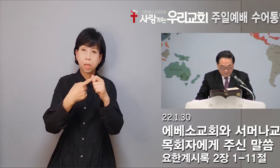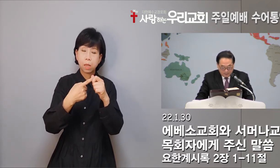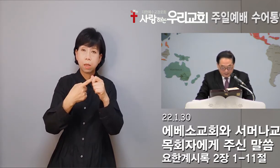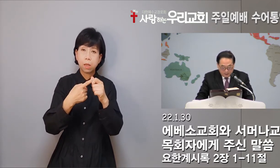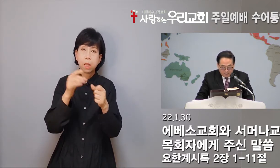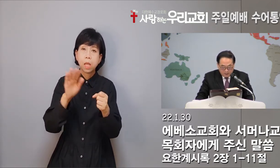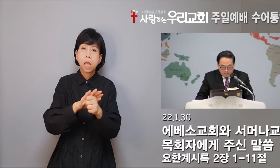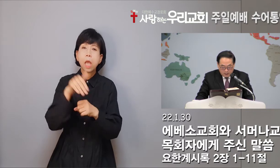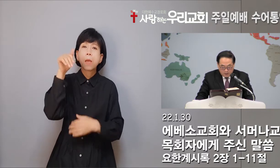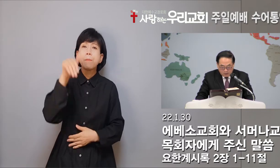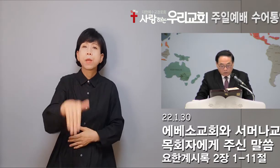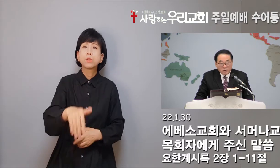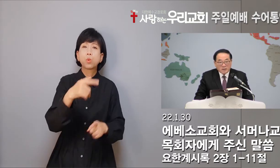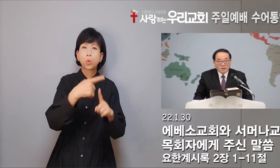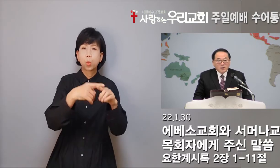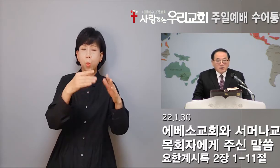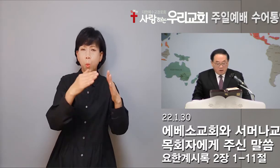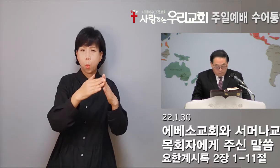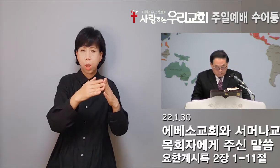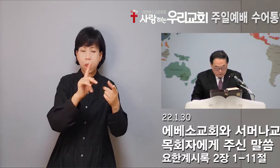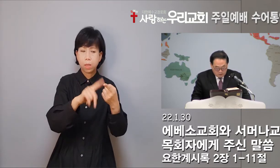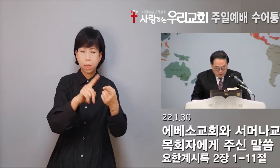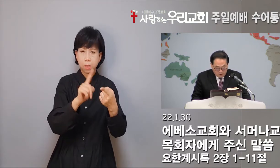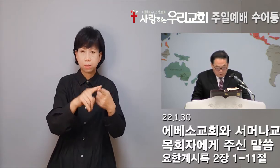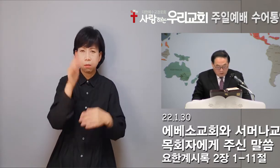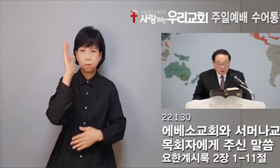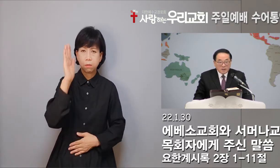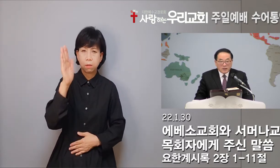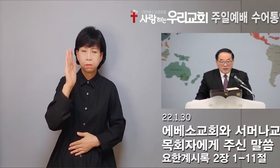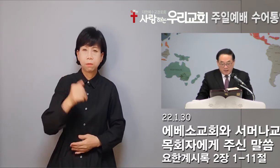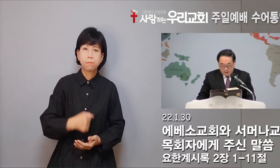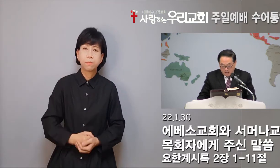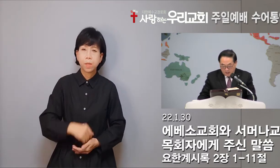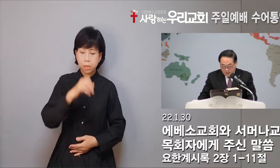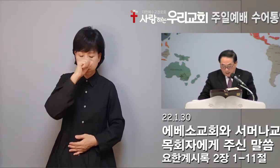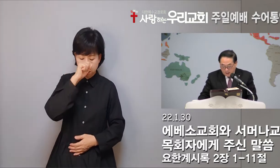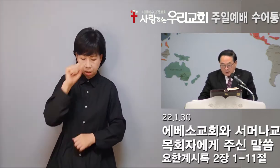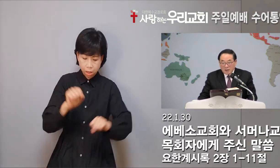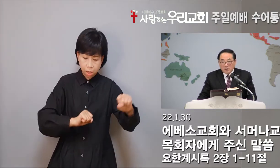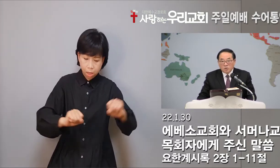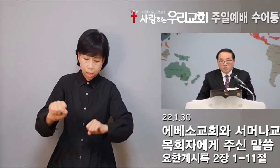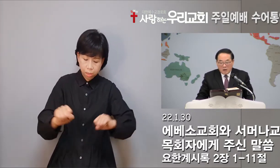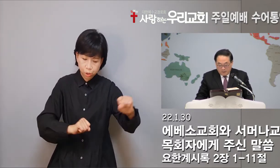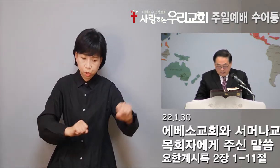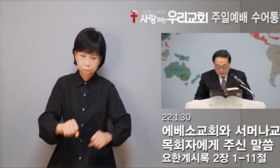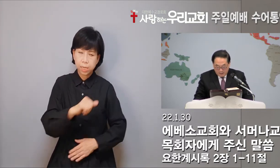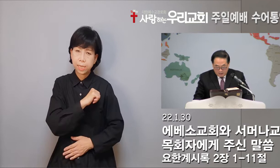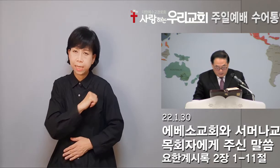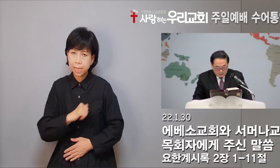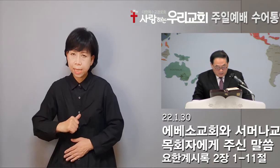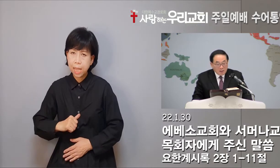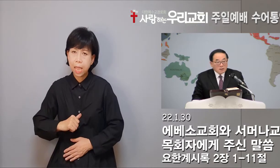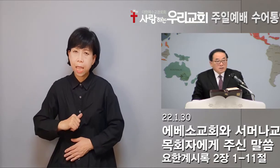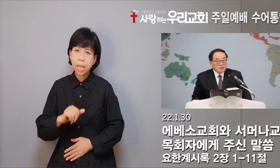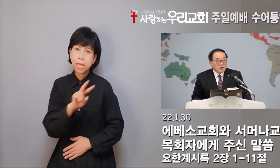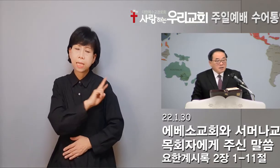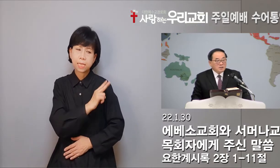것입니다. 에베소 교회의 선한 행위, 또 신앙의 인내, 이단을 용납하지 않은